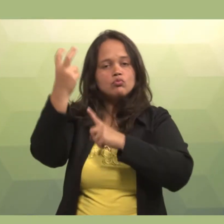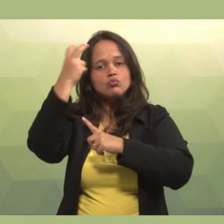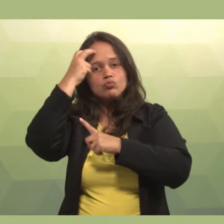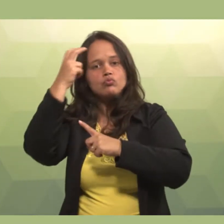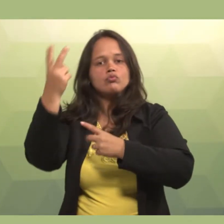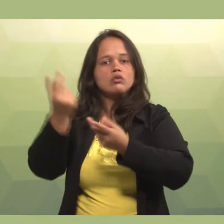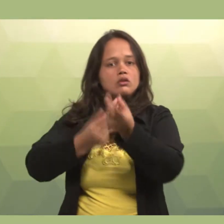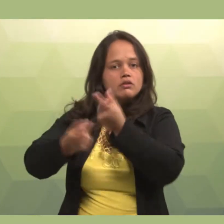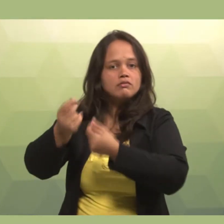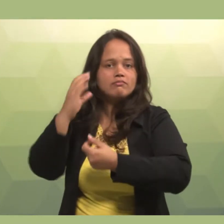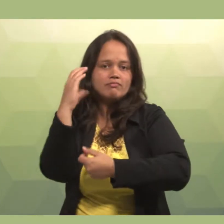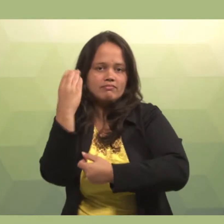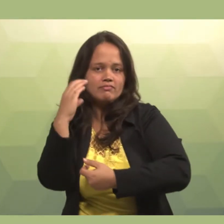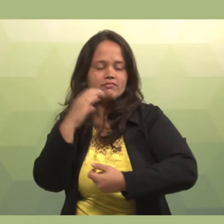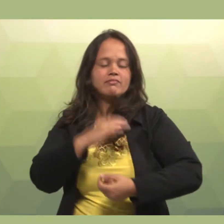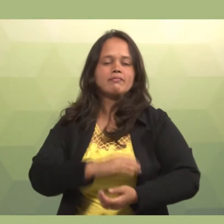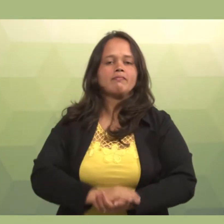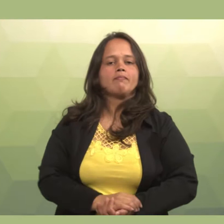ciência.